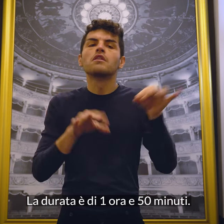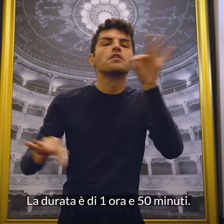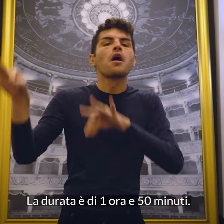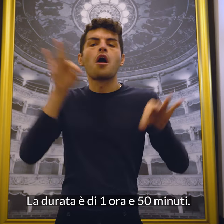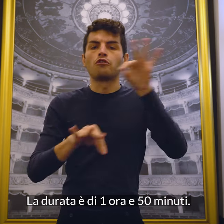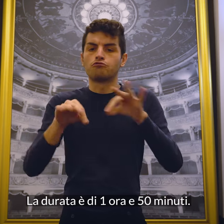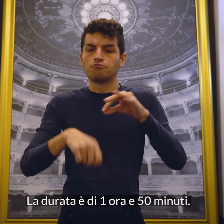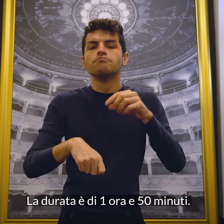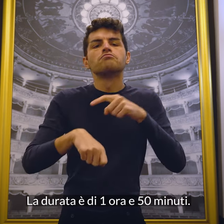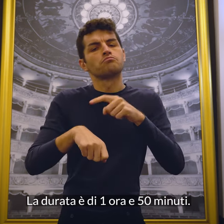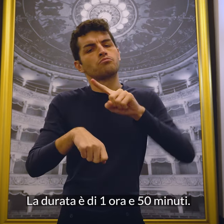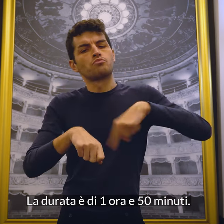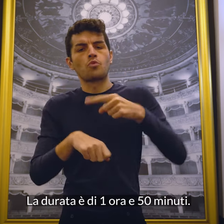e 50 minuti